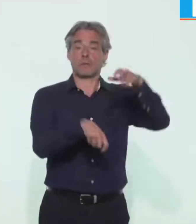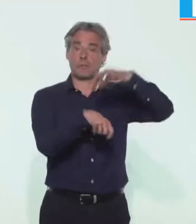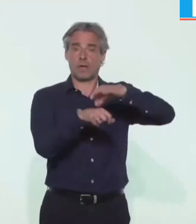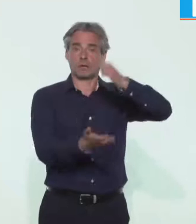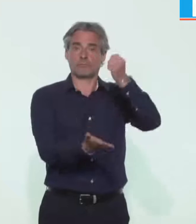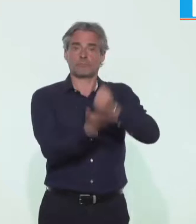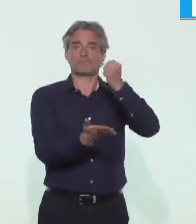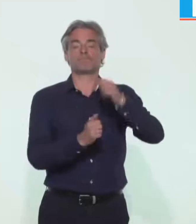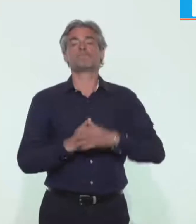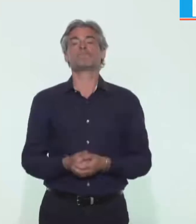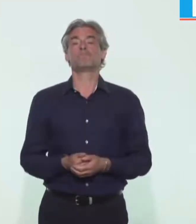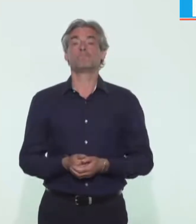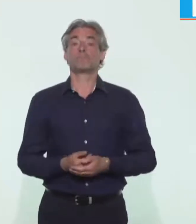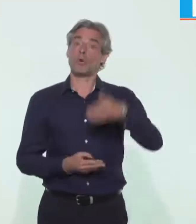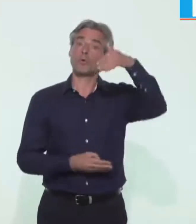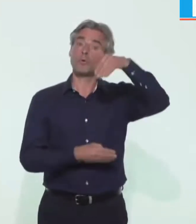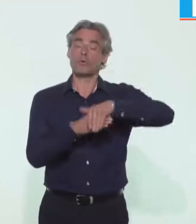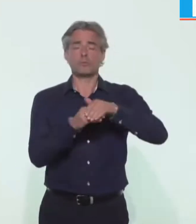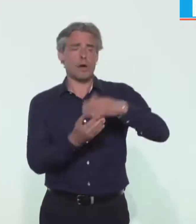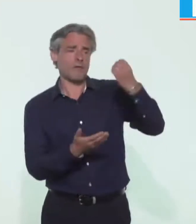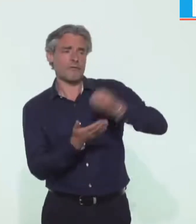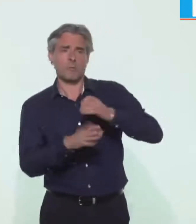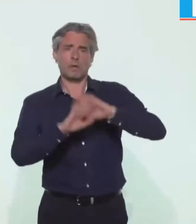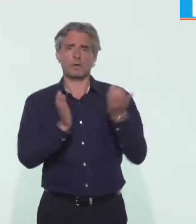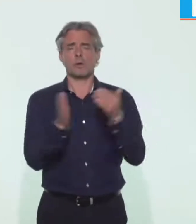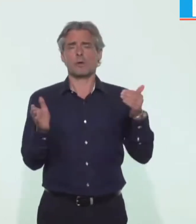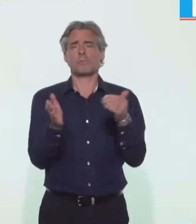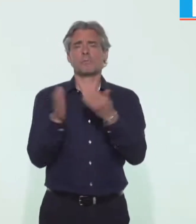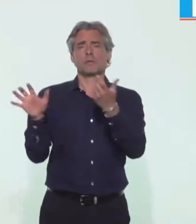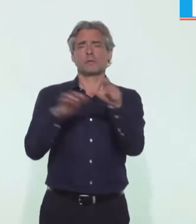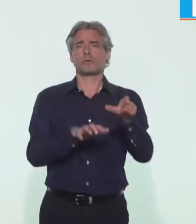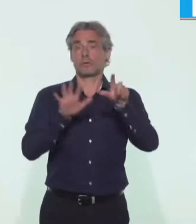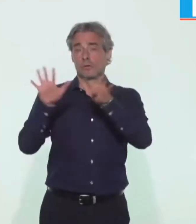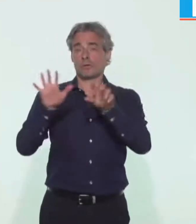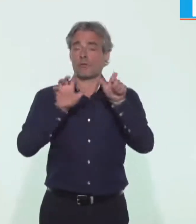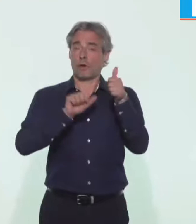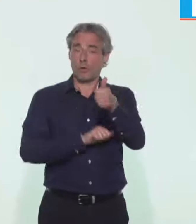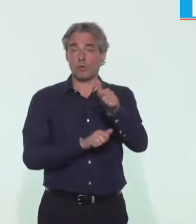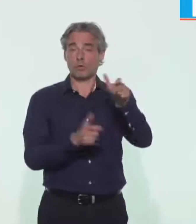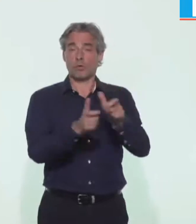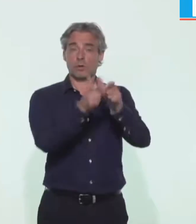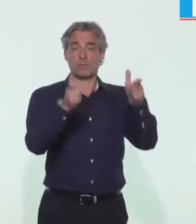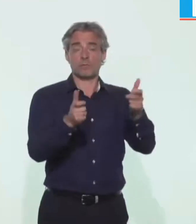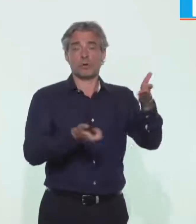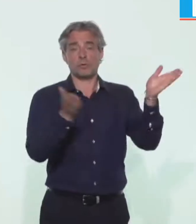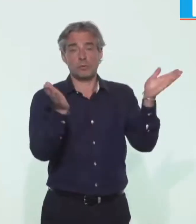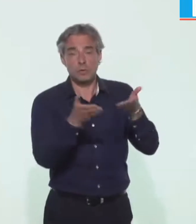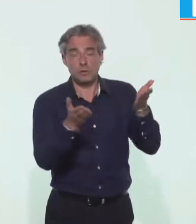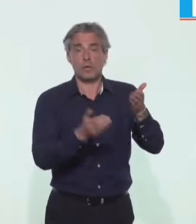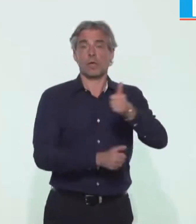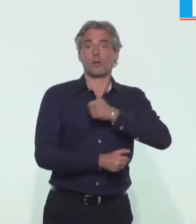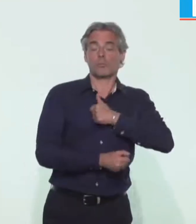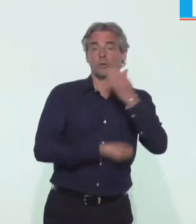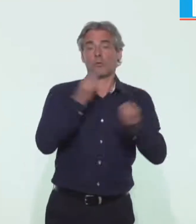confirmés. Ce soir, les remontées de 1291 établissements de santé, publics et